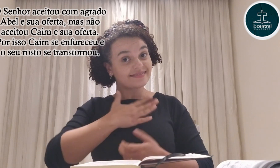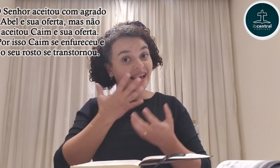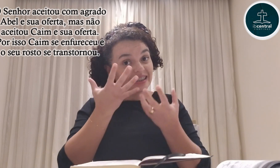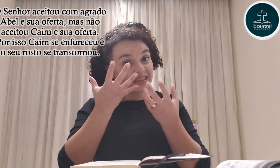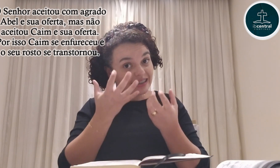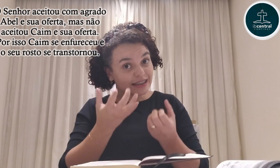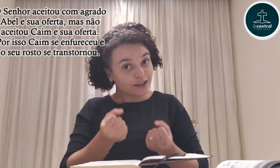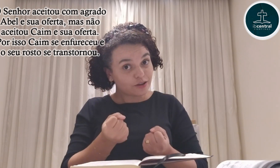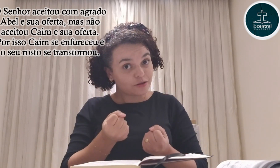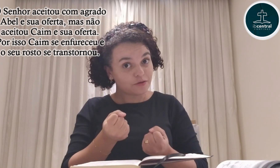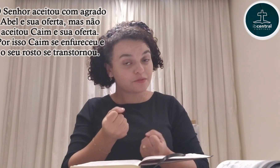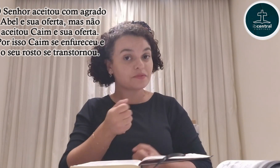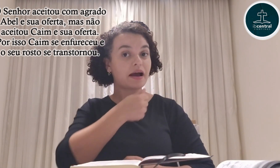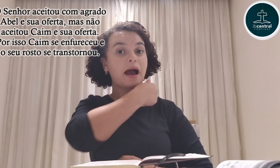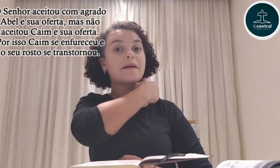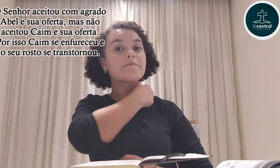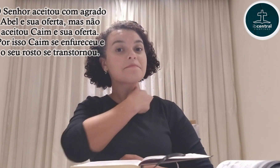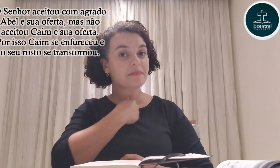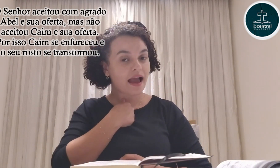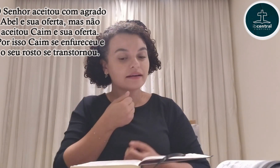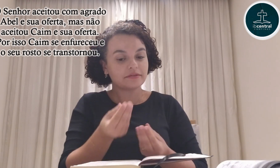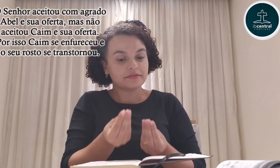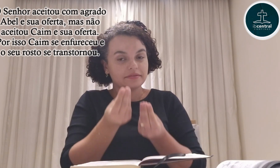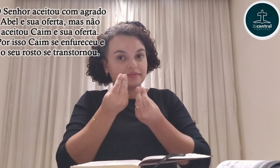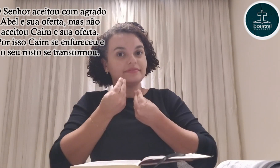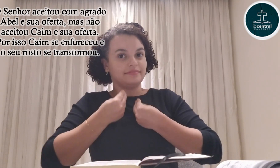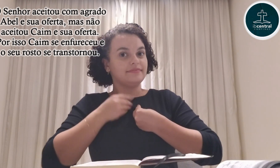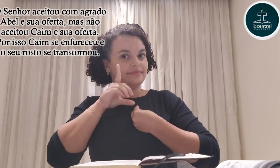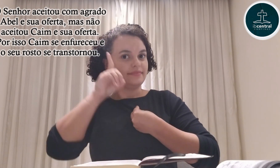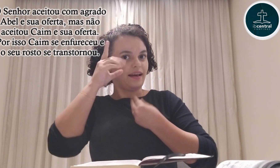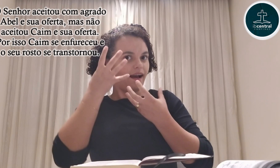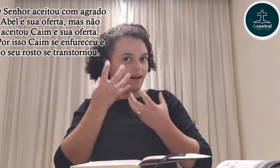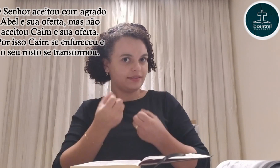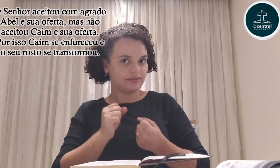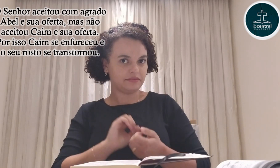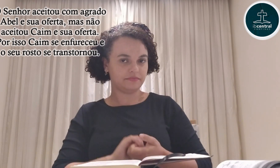aceitou com agrado Abel e a sua oferta,